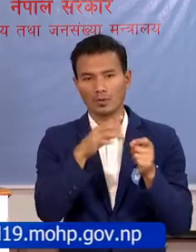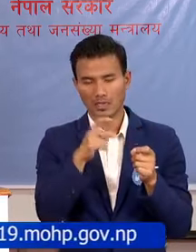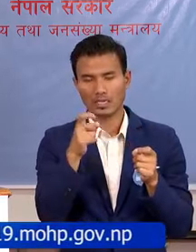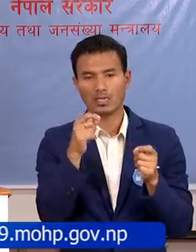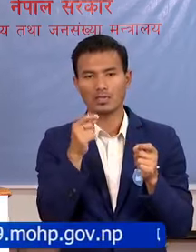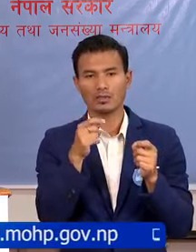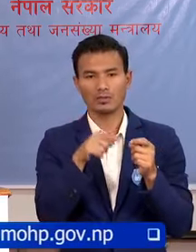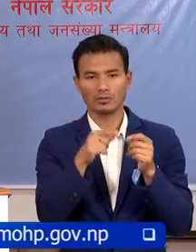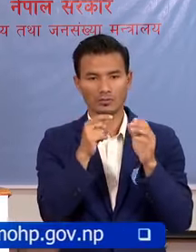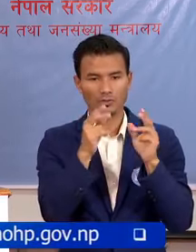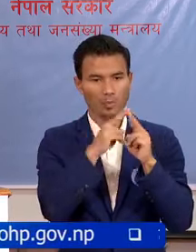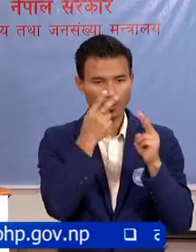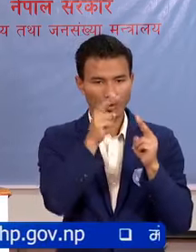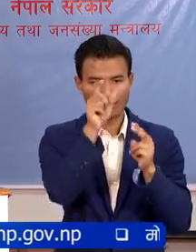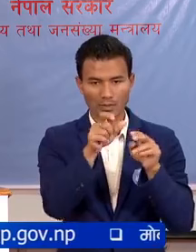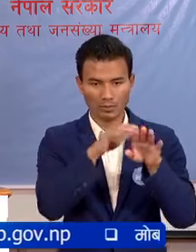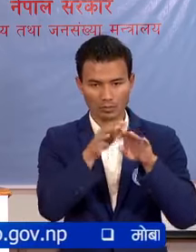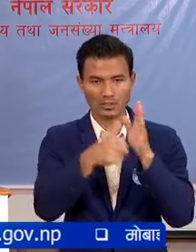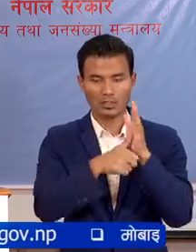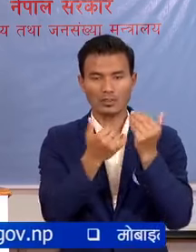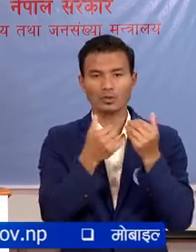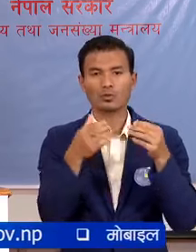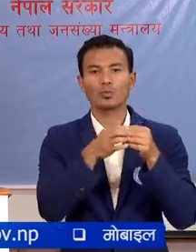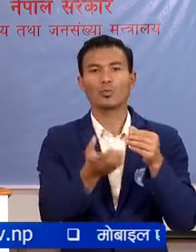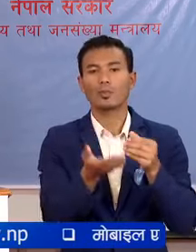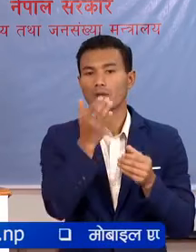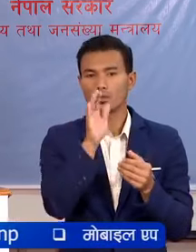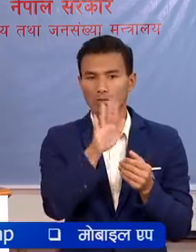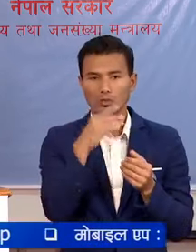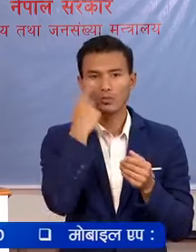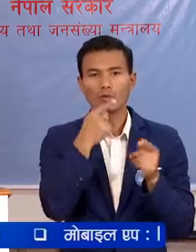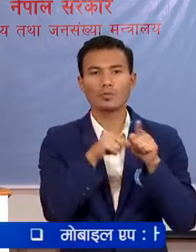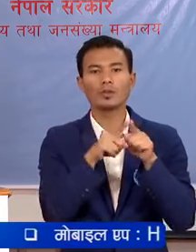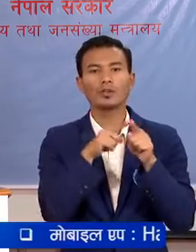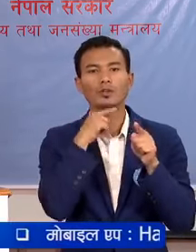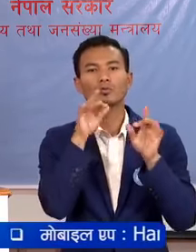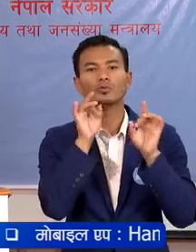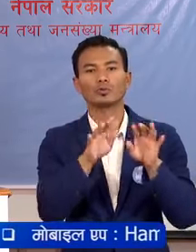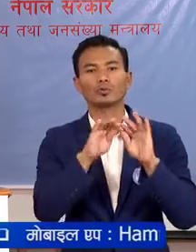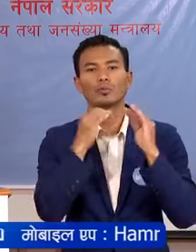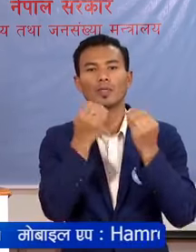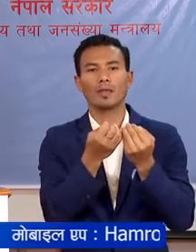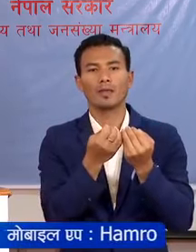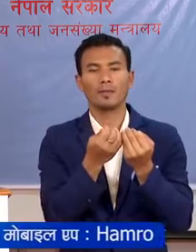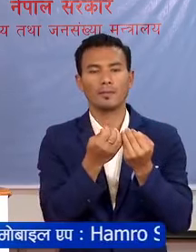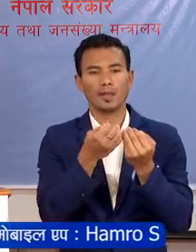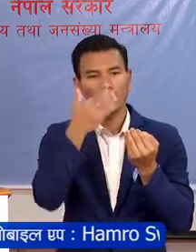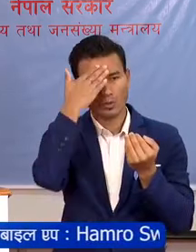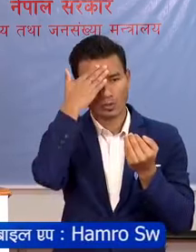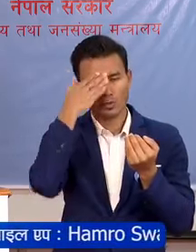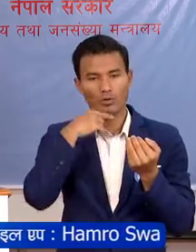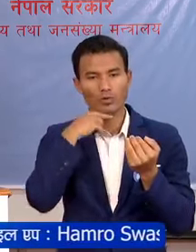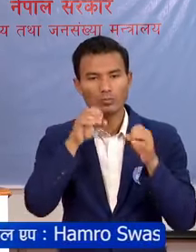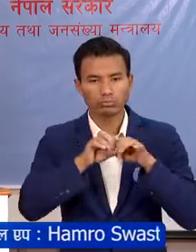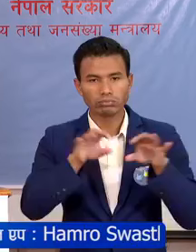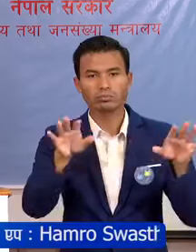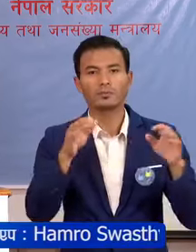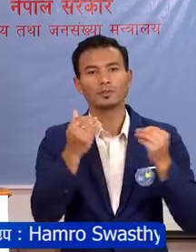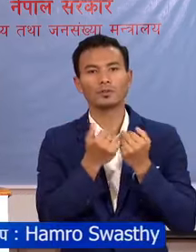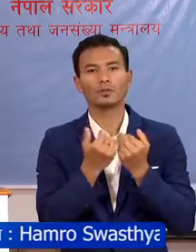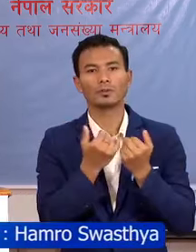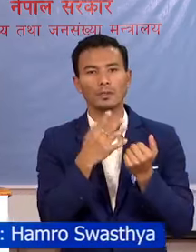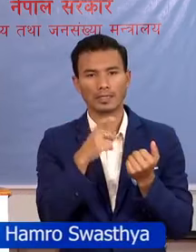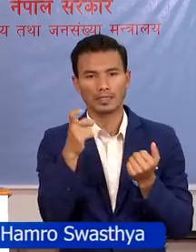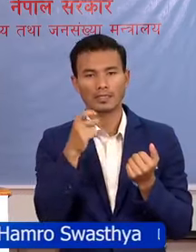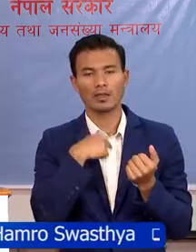स्ट्रेशिंग को गुरूप अरू हमी बढ़े रहा है चाहूं रहा हमीले कोई पनील न चुटोस रहा समुदायमा रोग न फाइलियोस रहा अईले